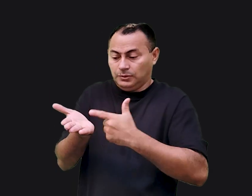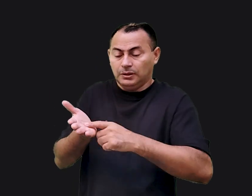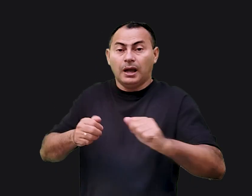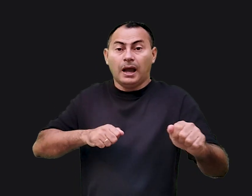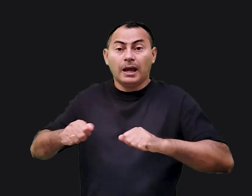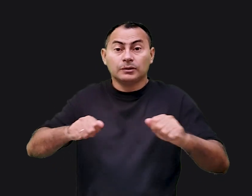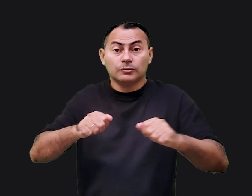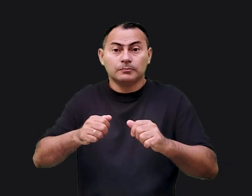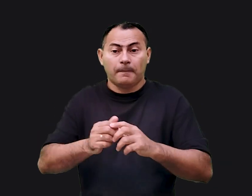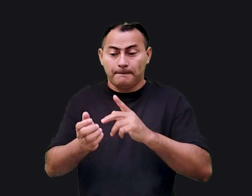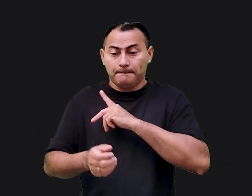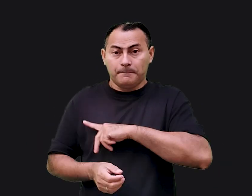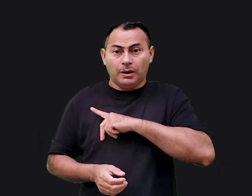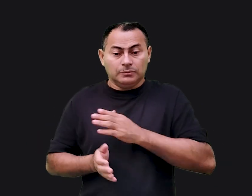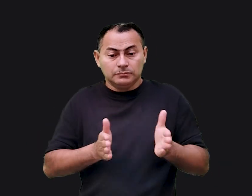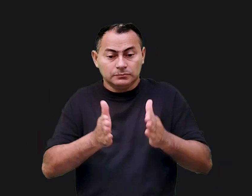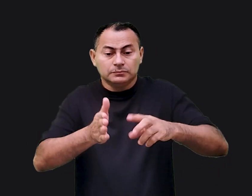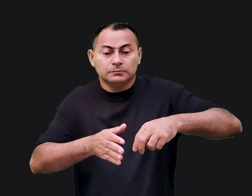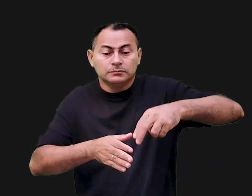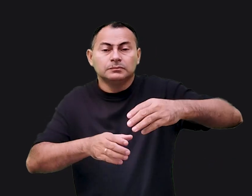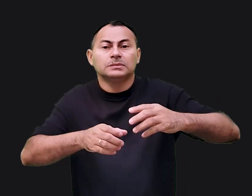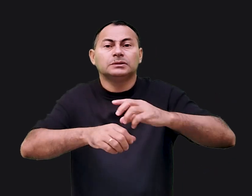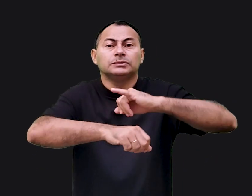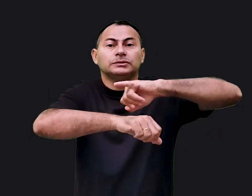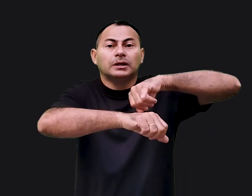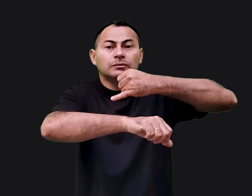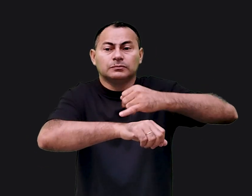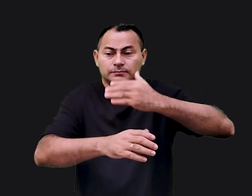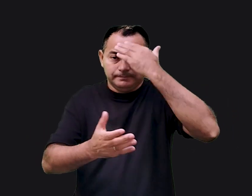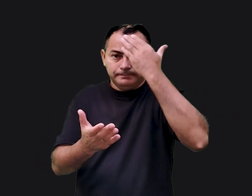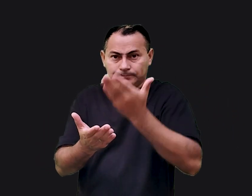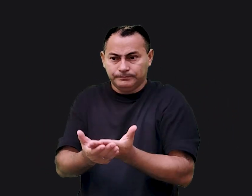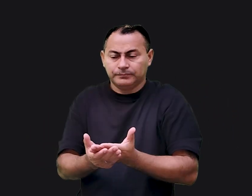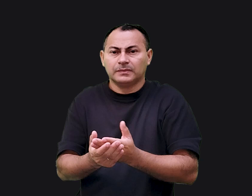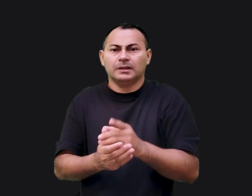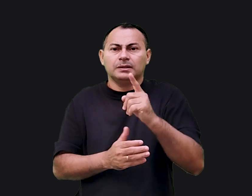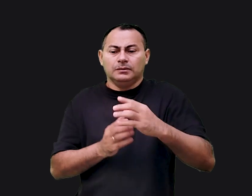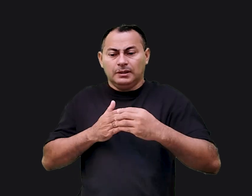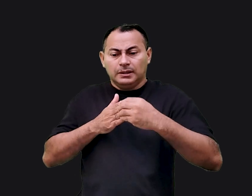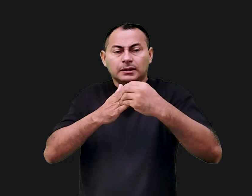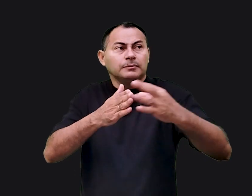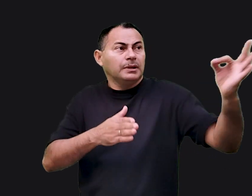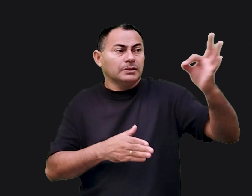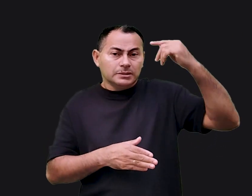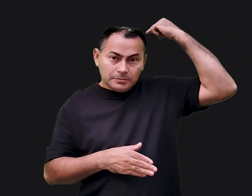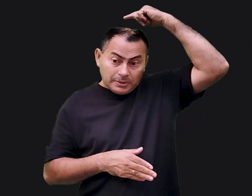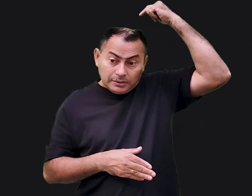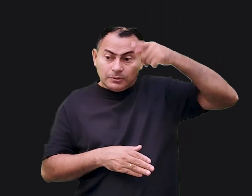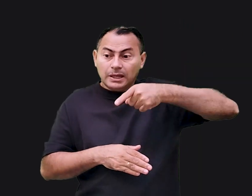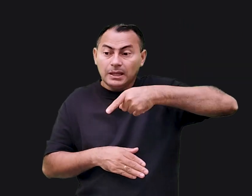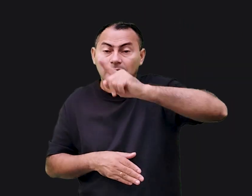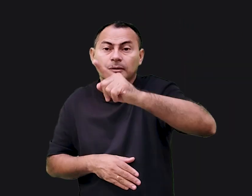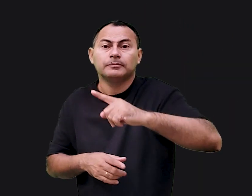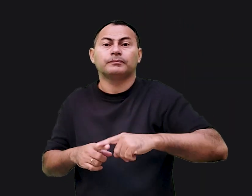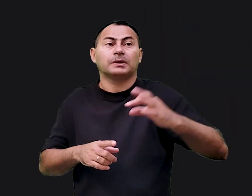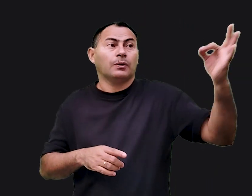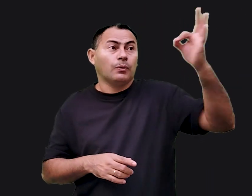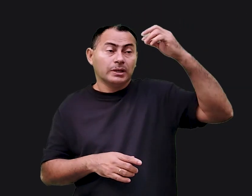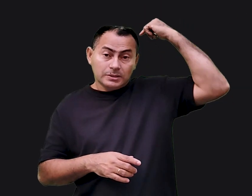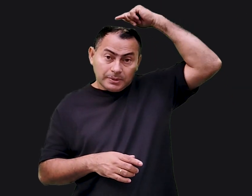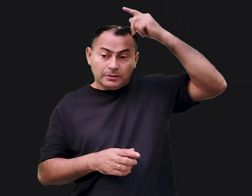Atos Paulo estava a caminho de Jerusalém ele acreditava que estava sendo guiado pelo Espírito para ir lá o espírito tinha